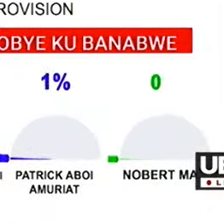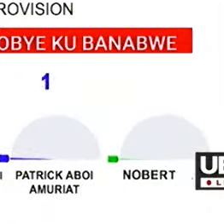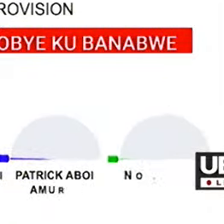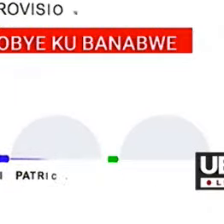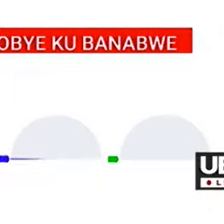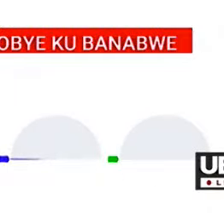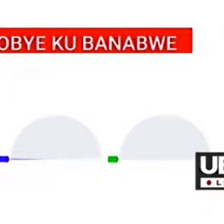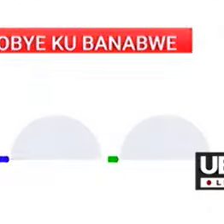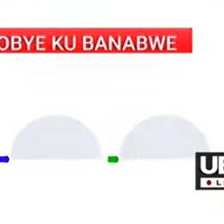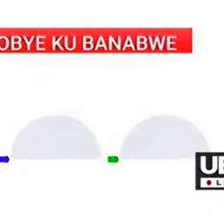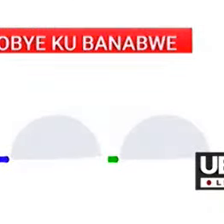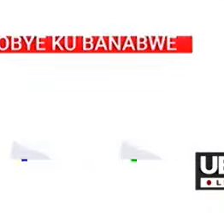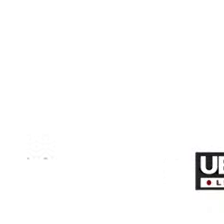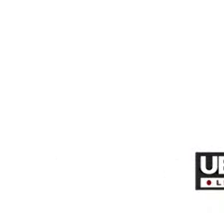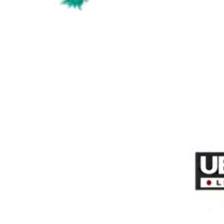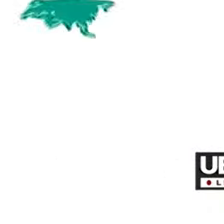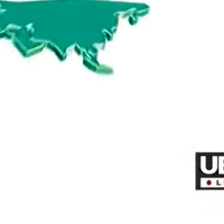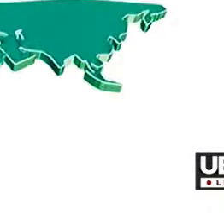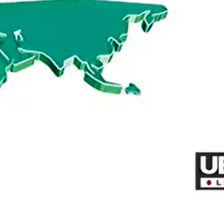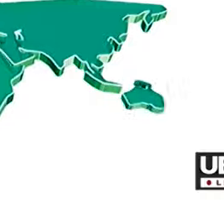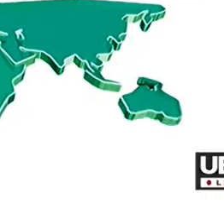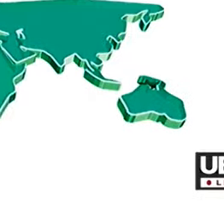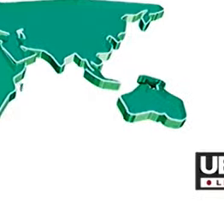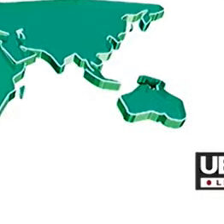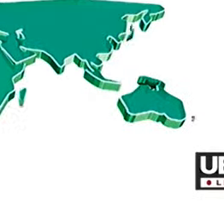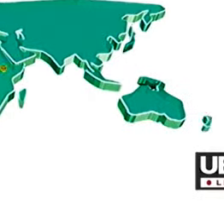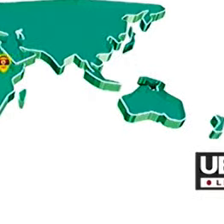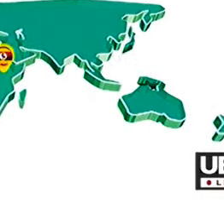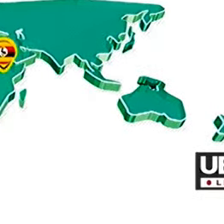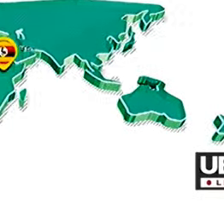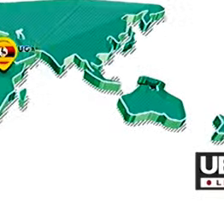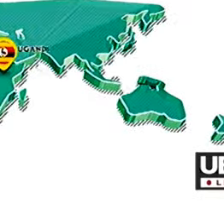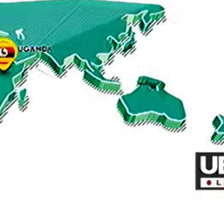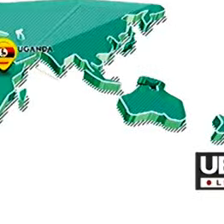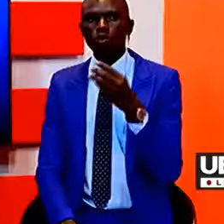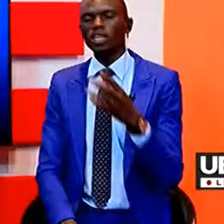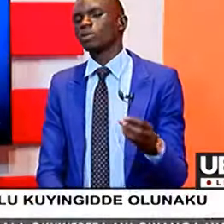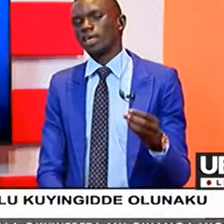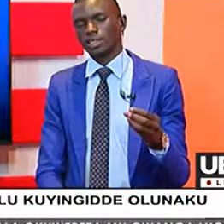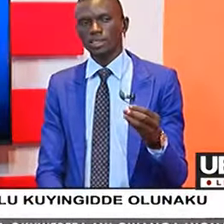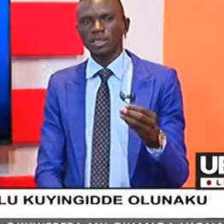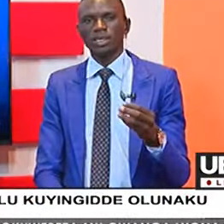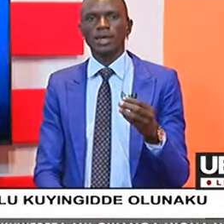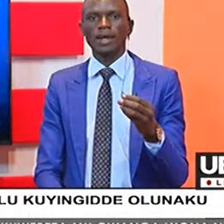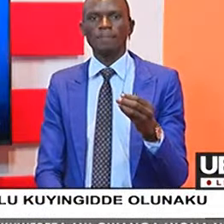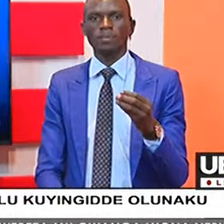nti gwerindirira bulindirizi nzikiriza nti mukuru Mulekwa Leonard